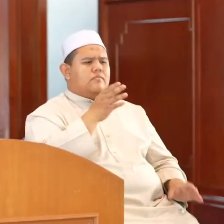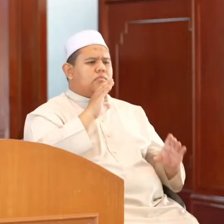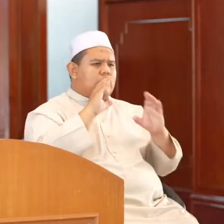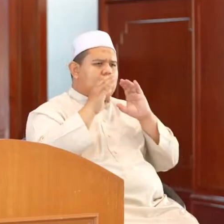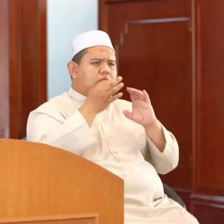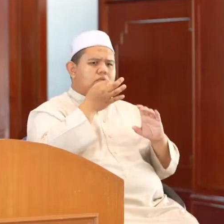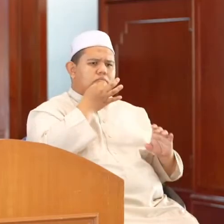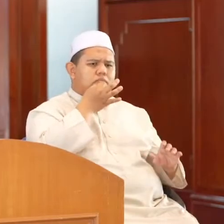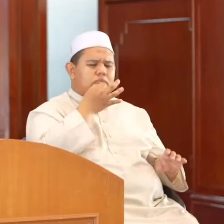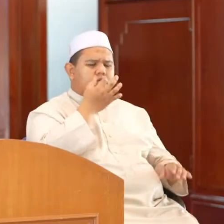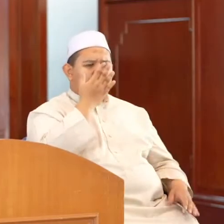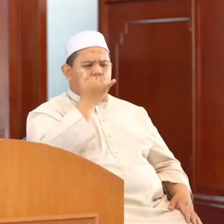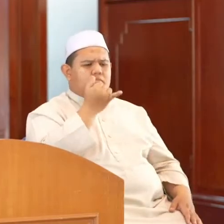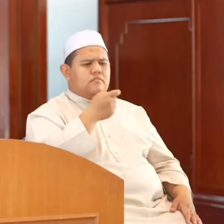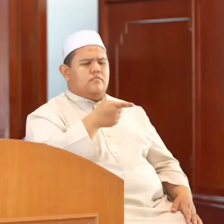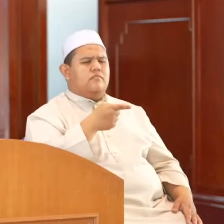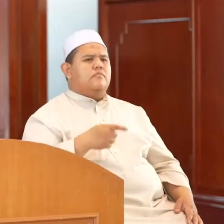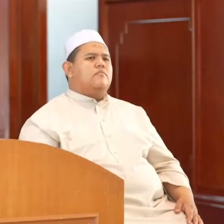kasar,